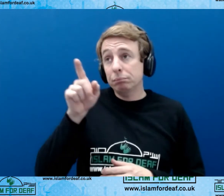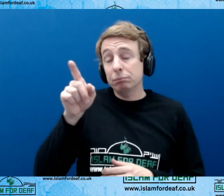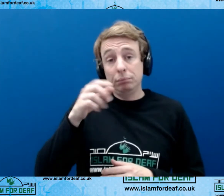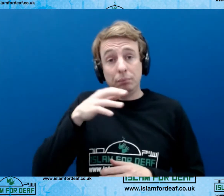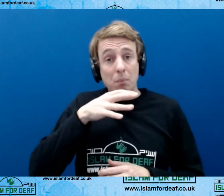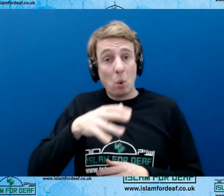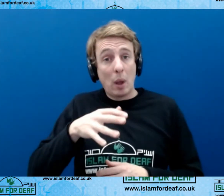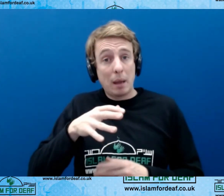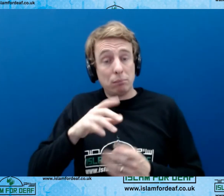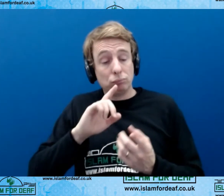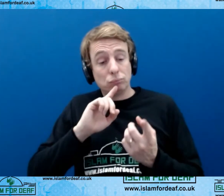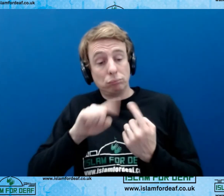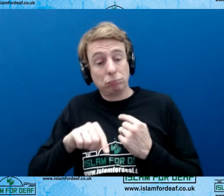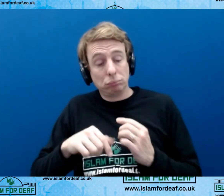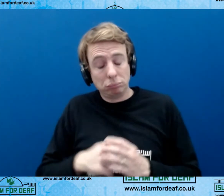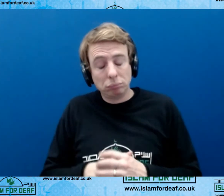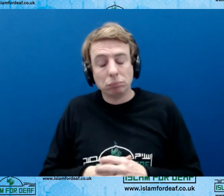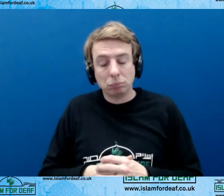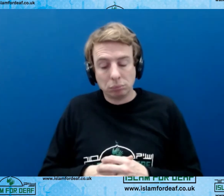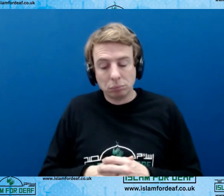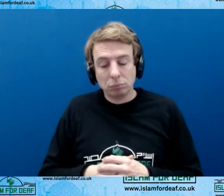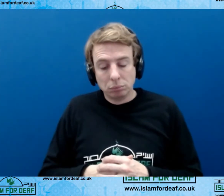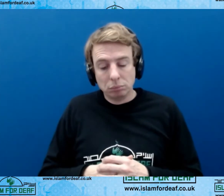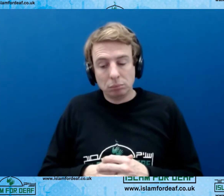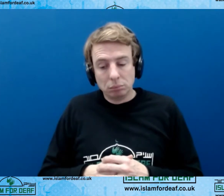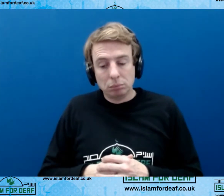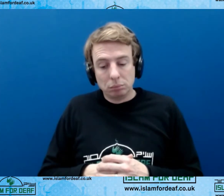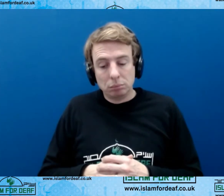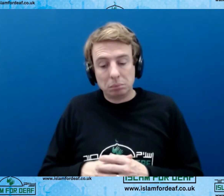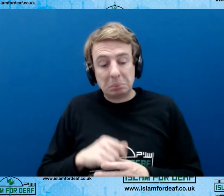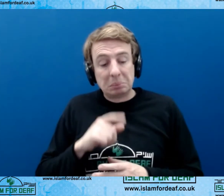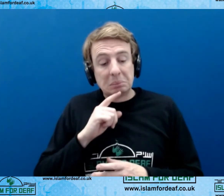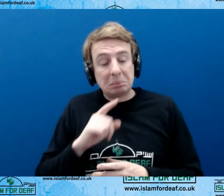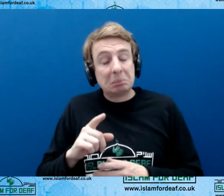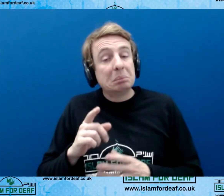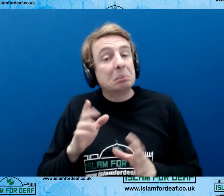see if I were to tell you أن العدو